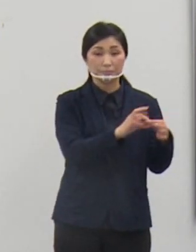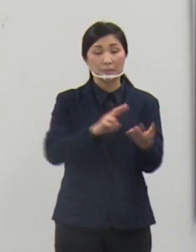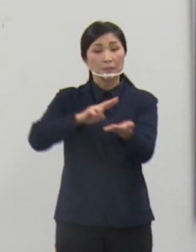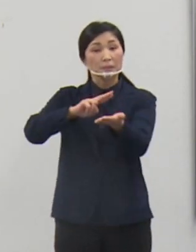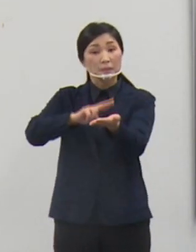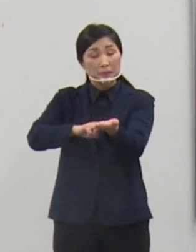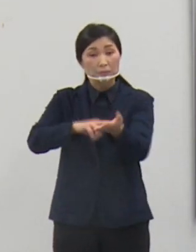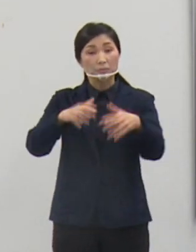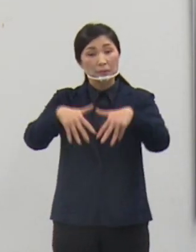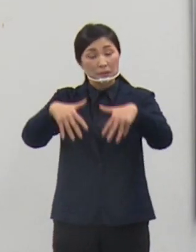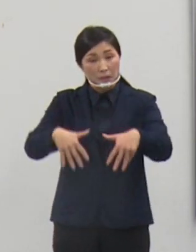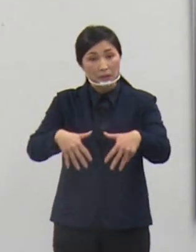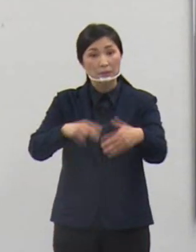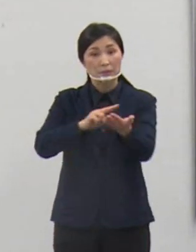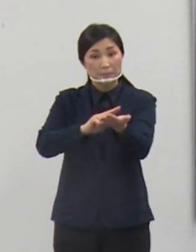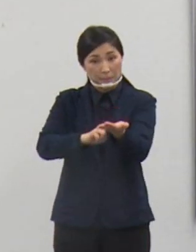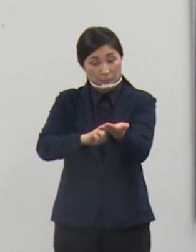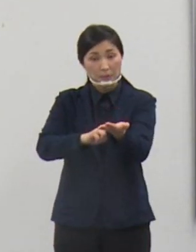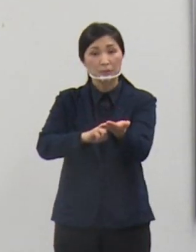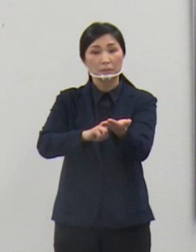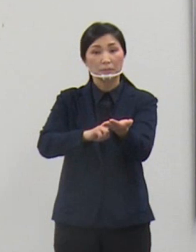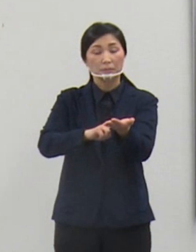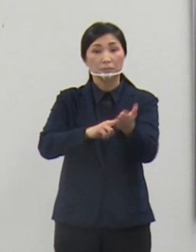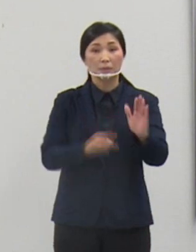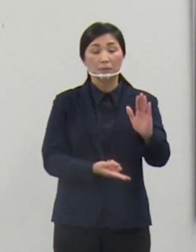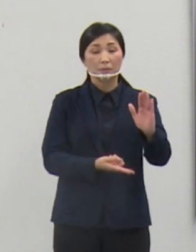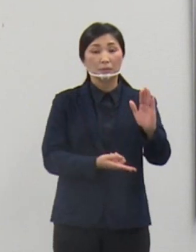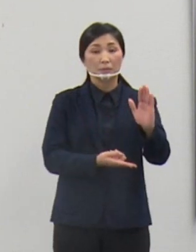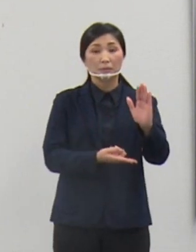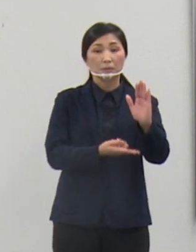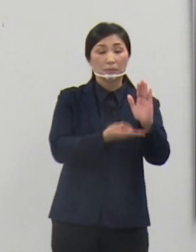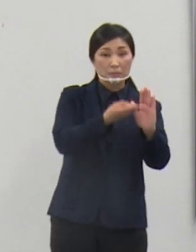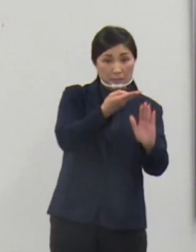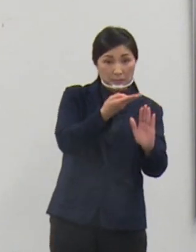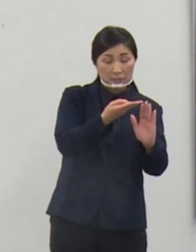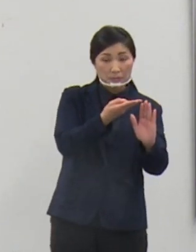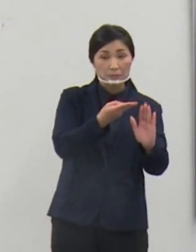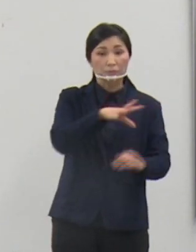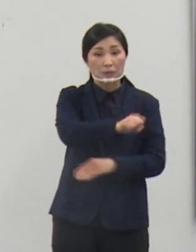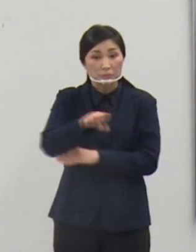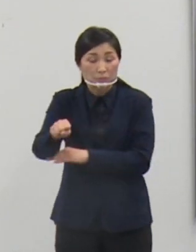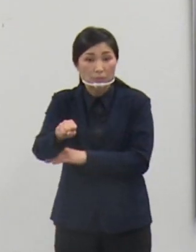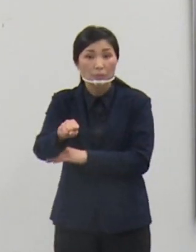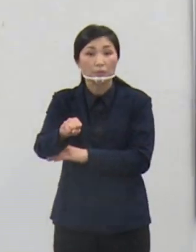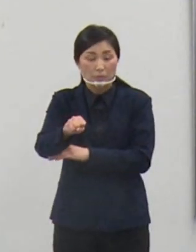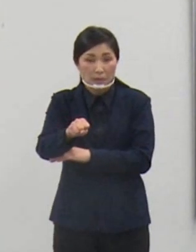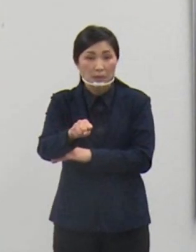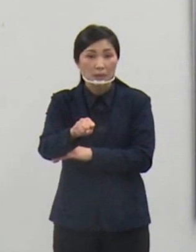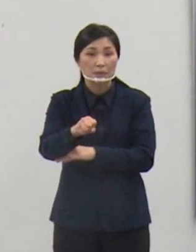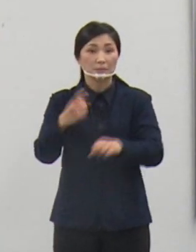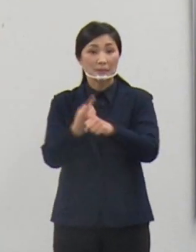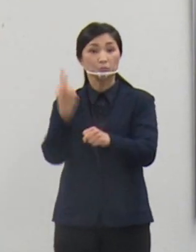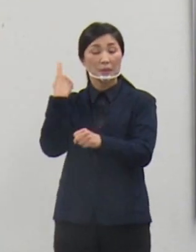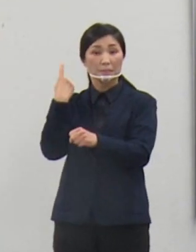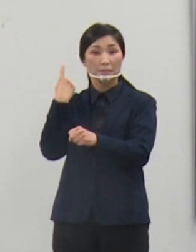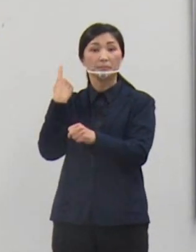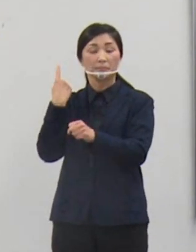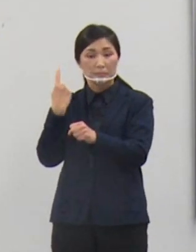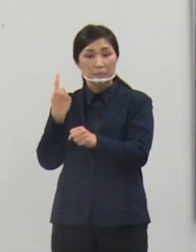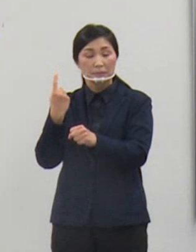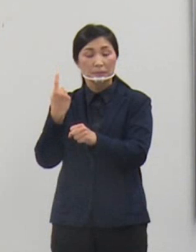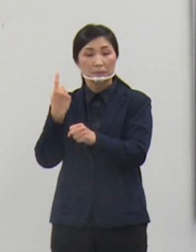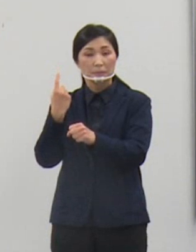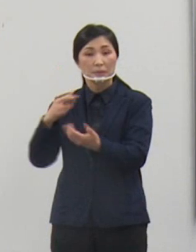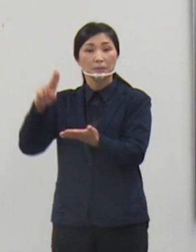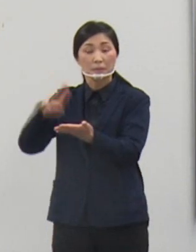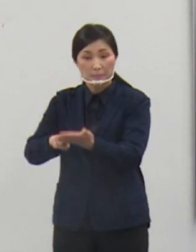受け入れ医療機関の確保病床数は昨年8月に病床確保計画を策定して以来初めて